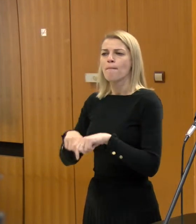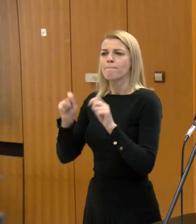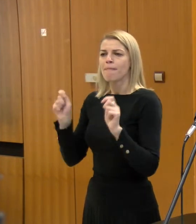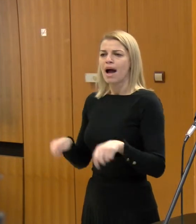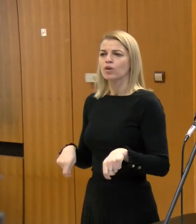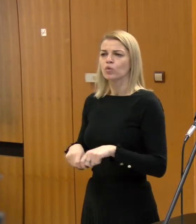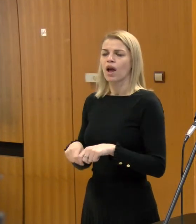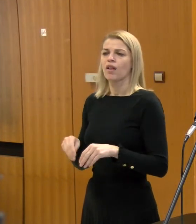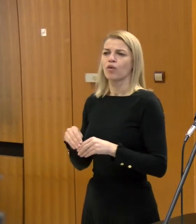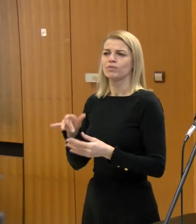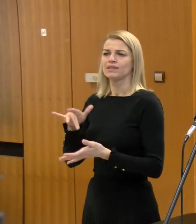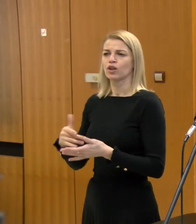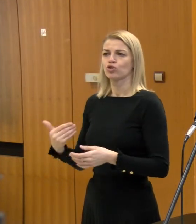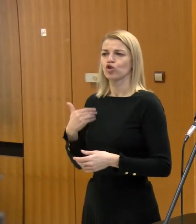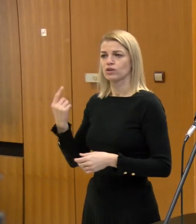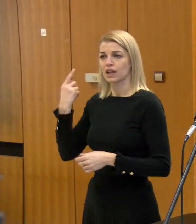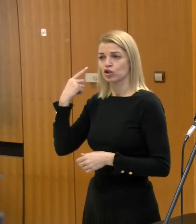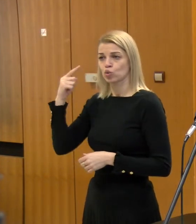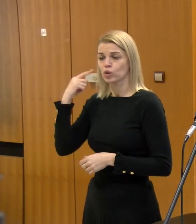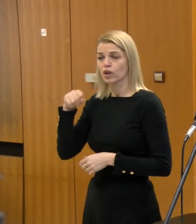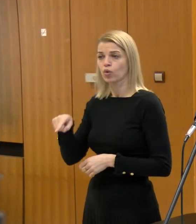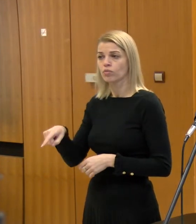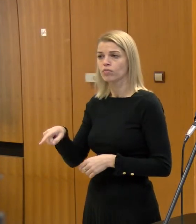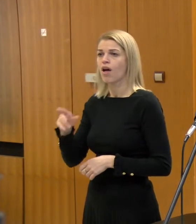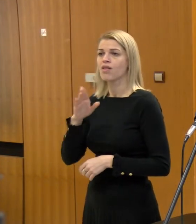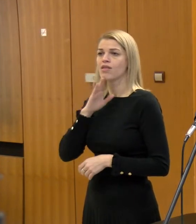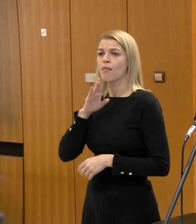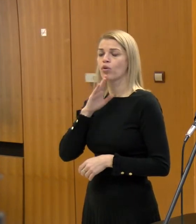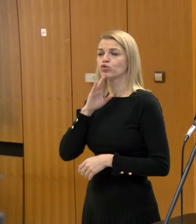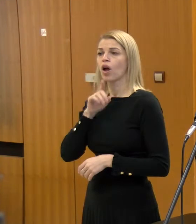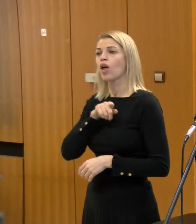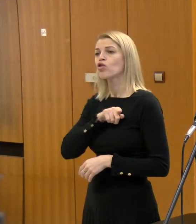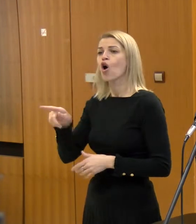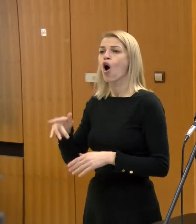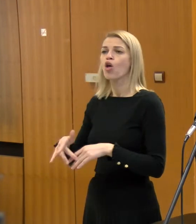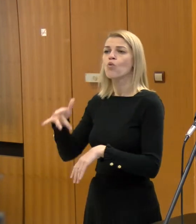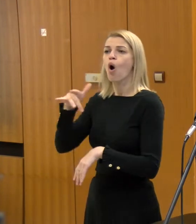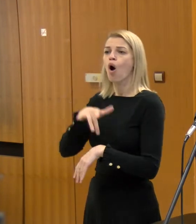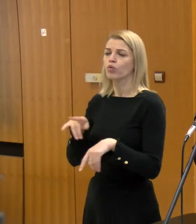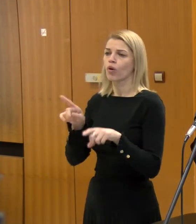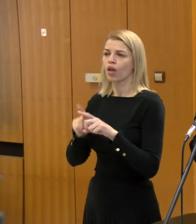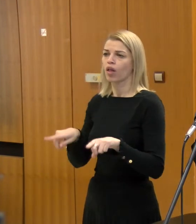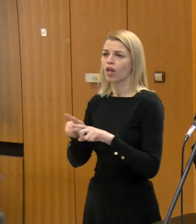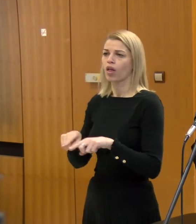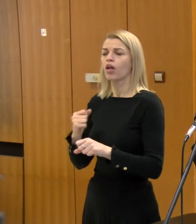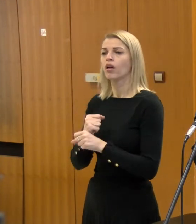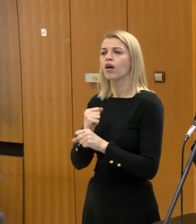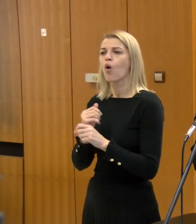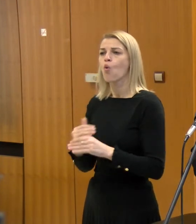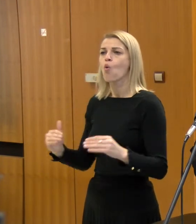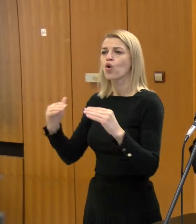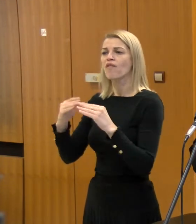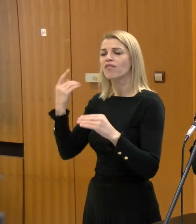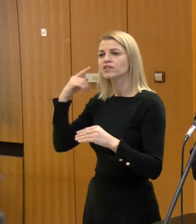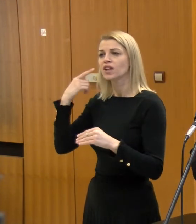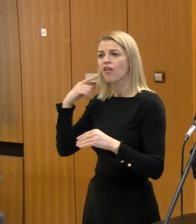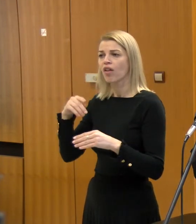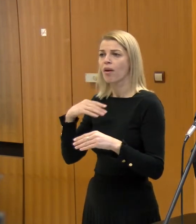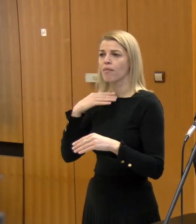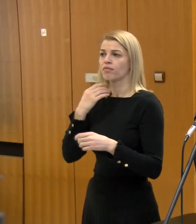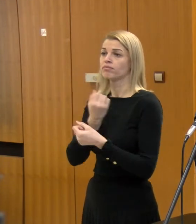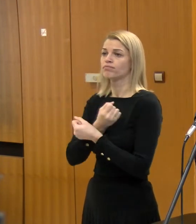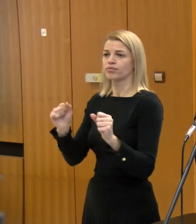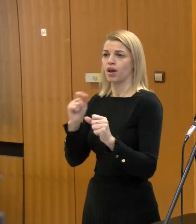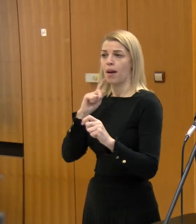maturant, absolvent stredoškolského štúdia, tak nemôže až do dôchodku pracovať na tej úrovni vzdelania, ktorú ukončil po